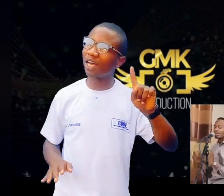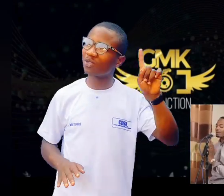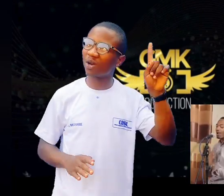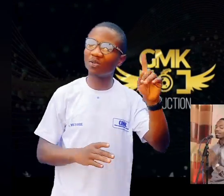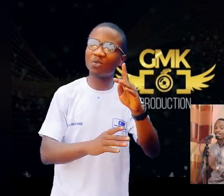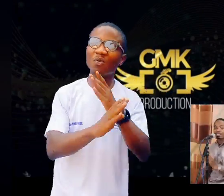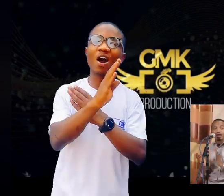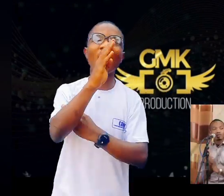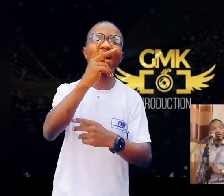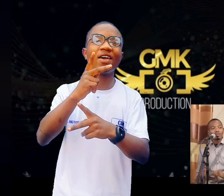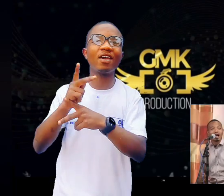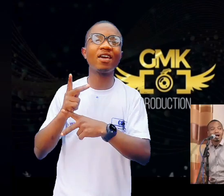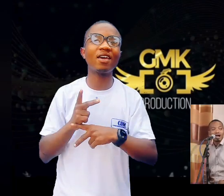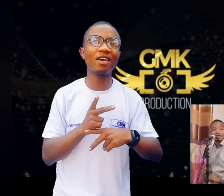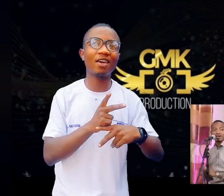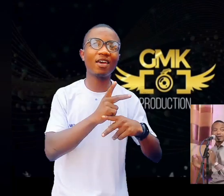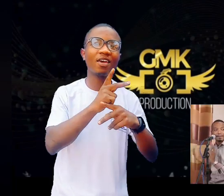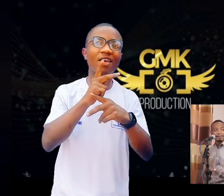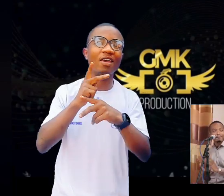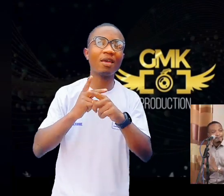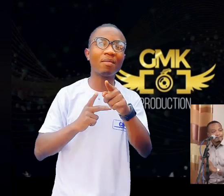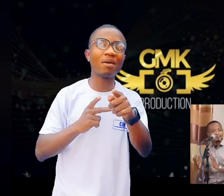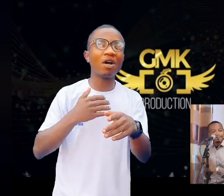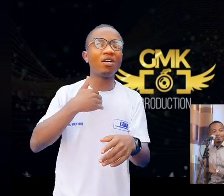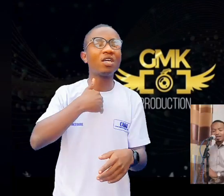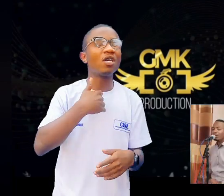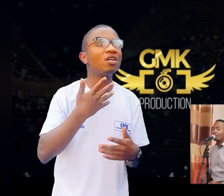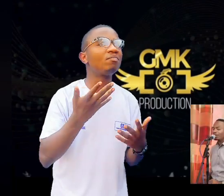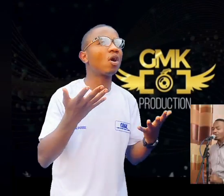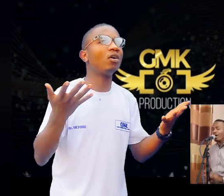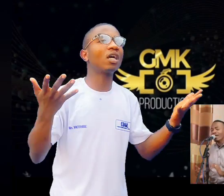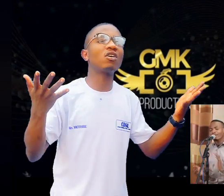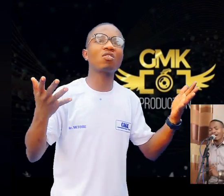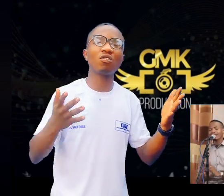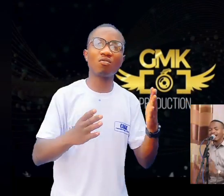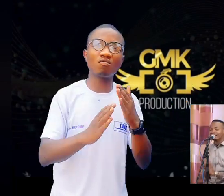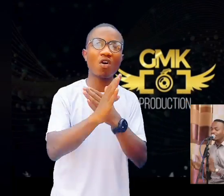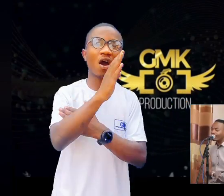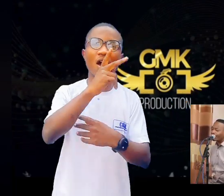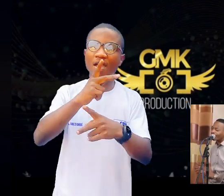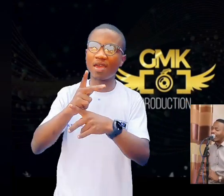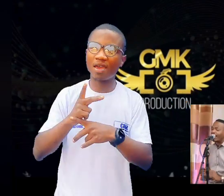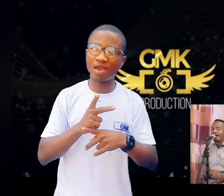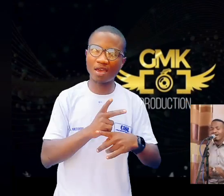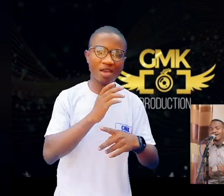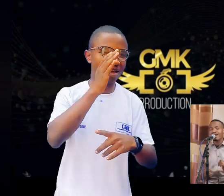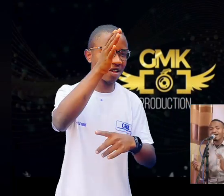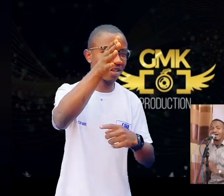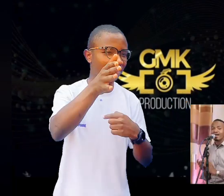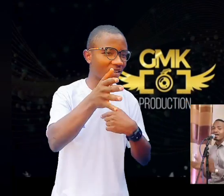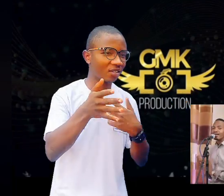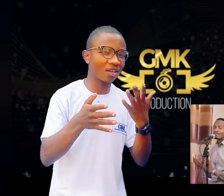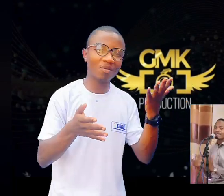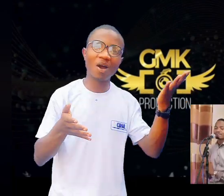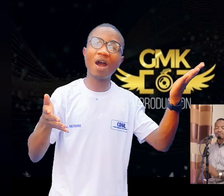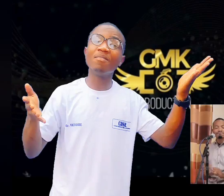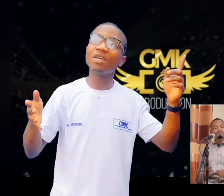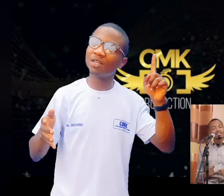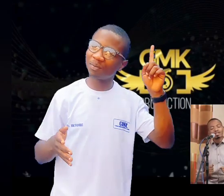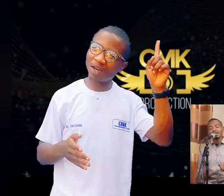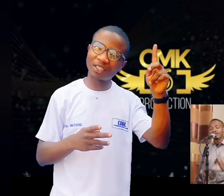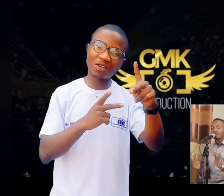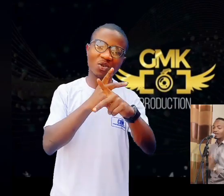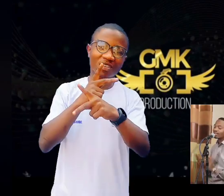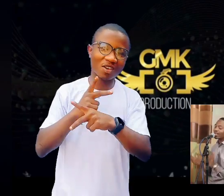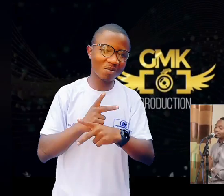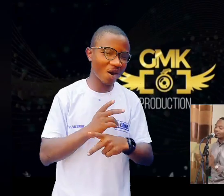Oh, il prendra soin de moi. Mon Dieu, il prendra soin de moi. Il prendra soin de